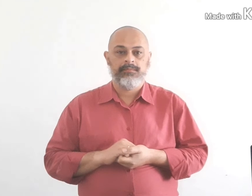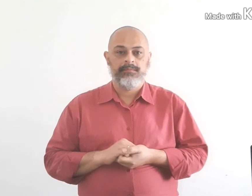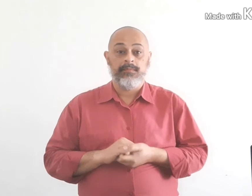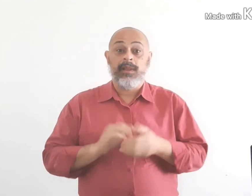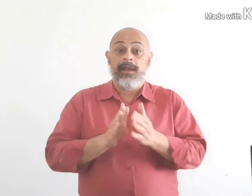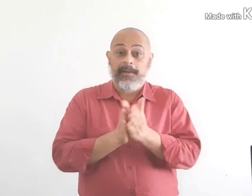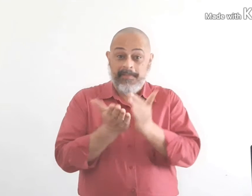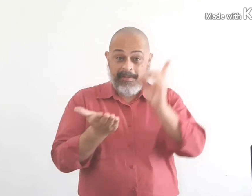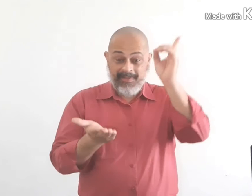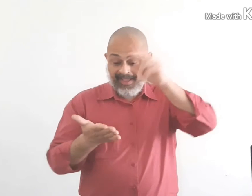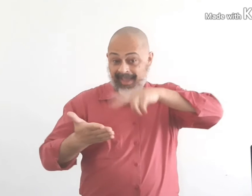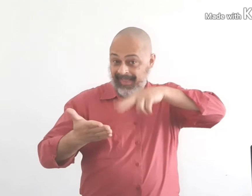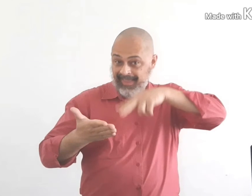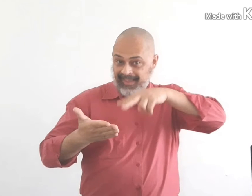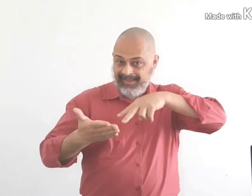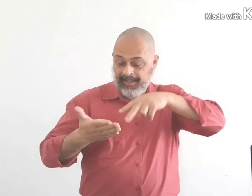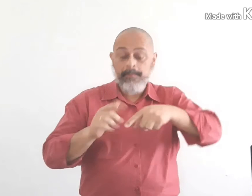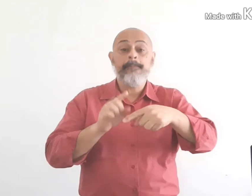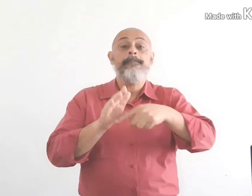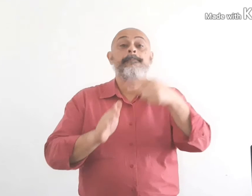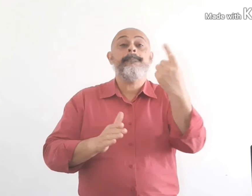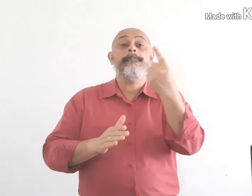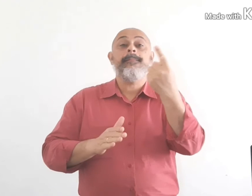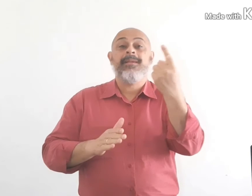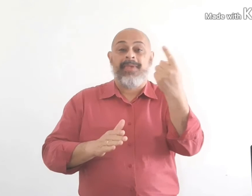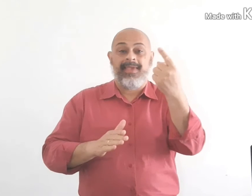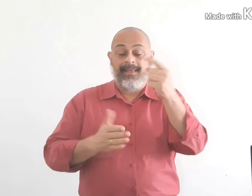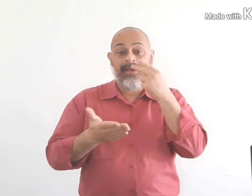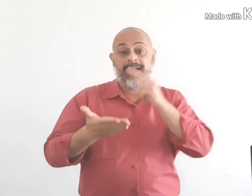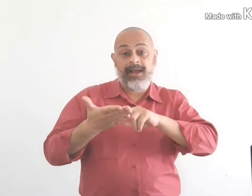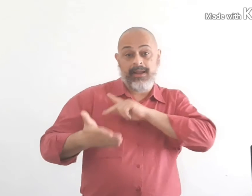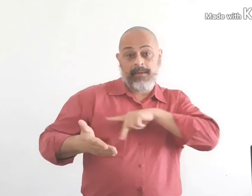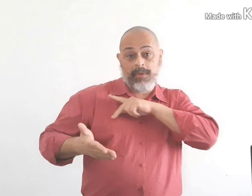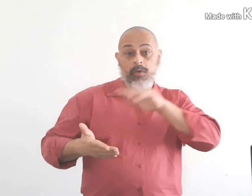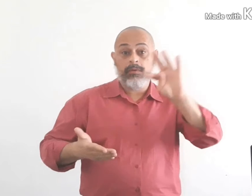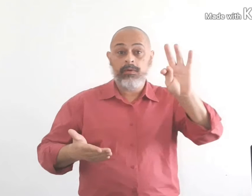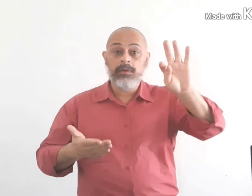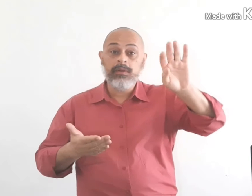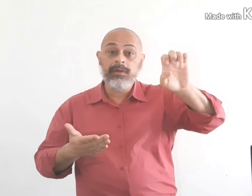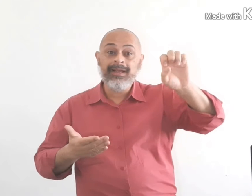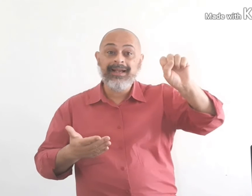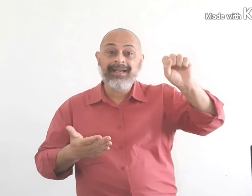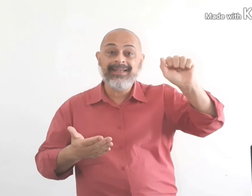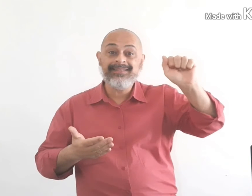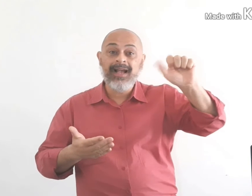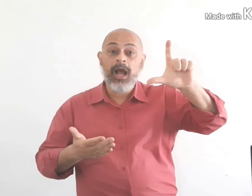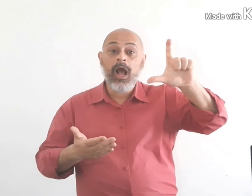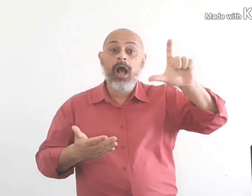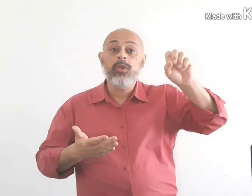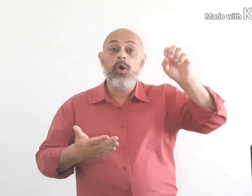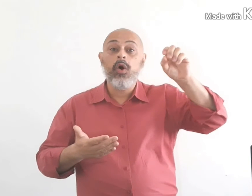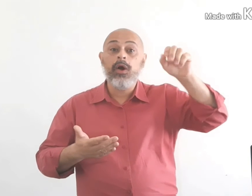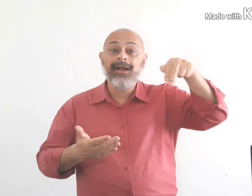Abra sua Bíblia agora em primeira Epístola de Paulo aos Tessalonicenses, capítulo 1. De novo, o